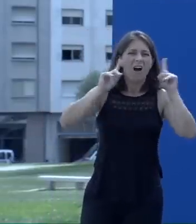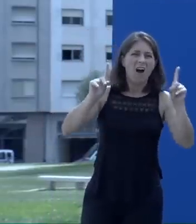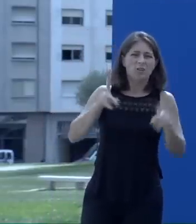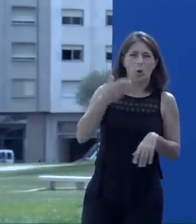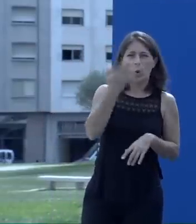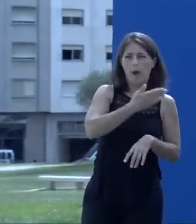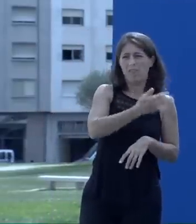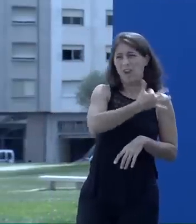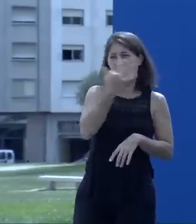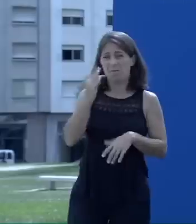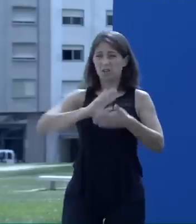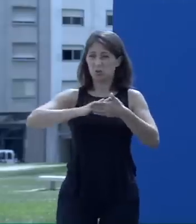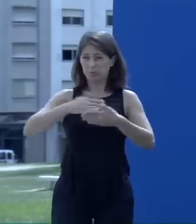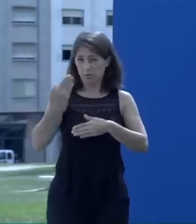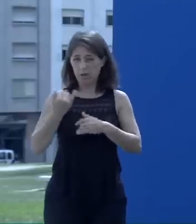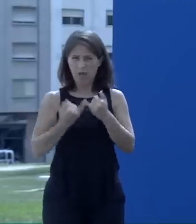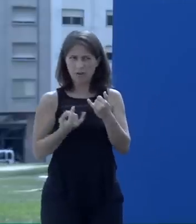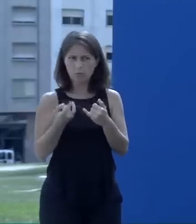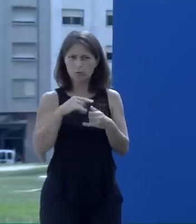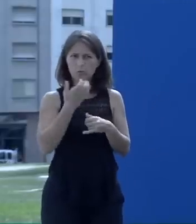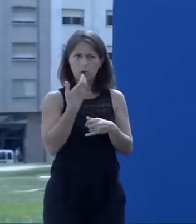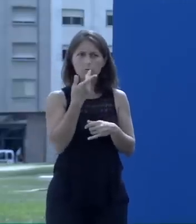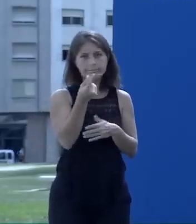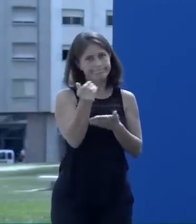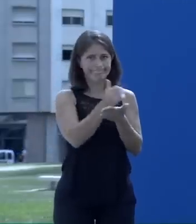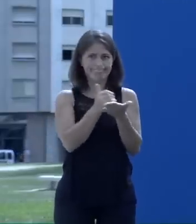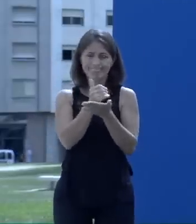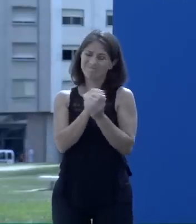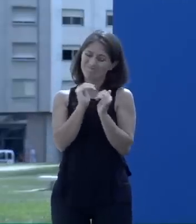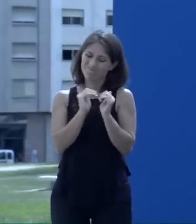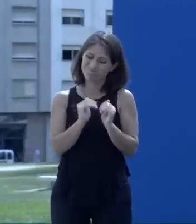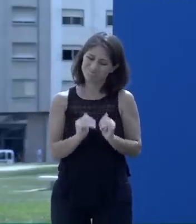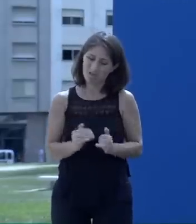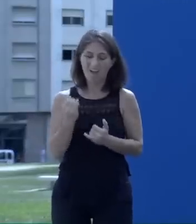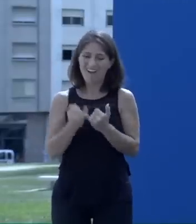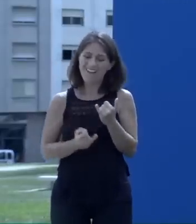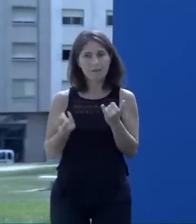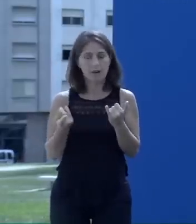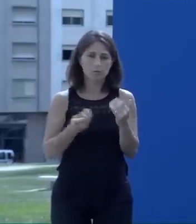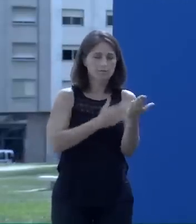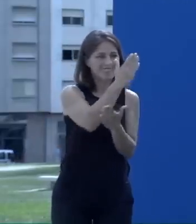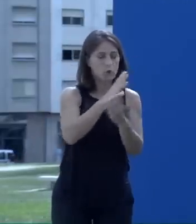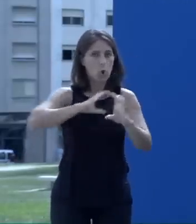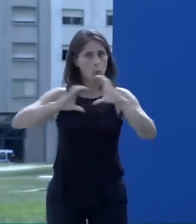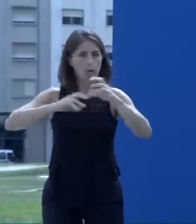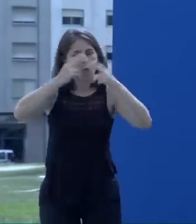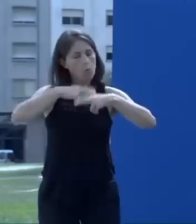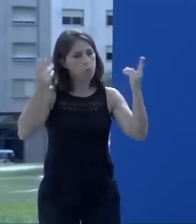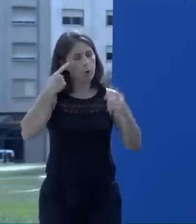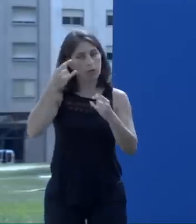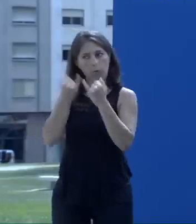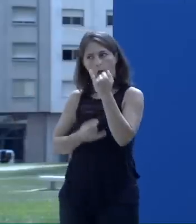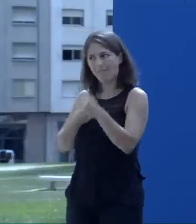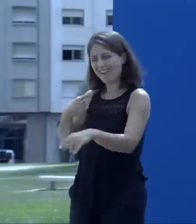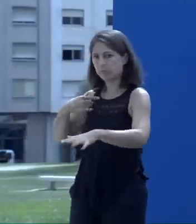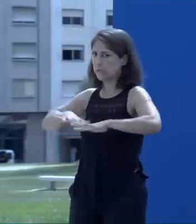B, viron radicalmente reducidos os seus ingresos, razón pola cal teñen que botar mao dos medios públicos para complementar a actividade privada que non poden